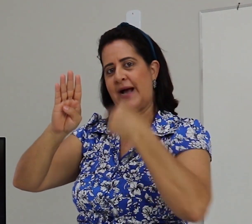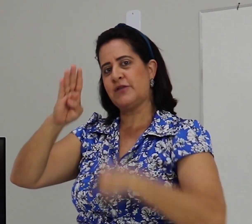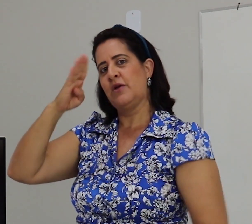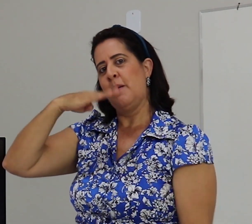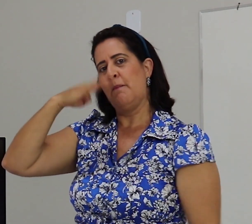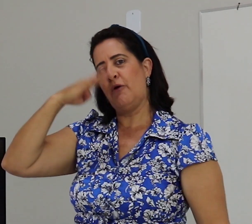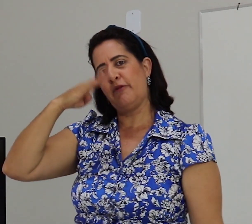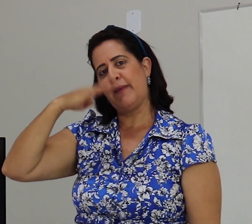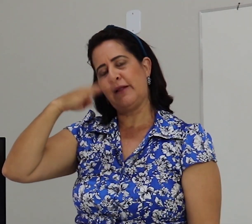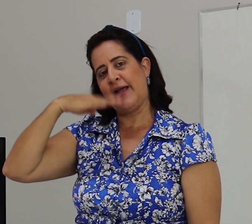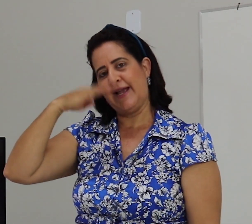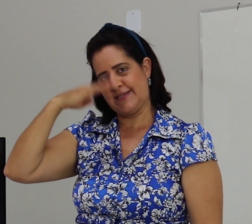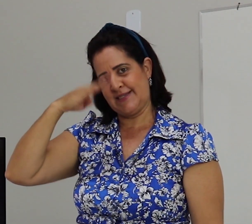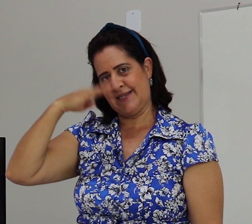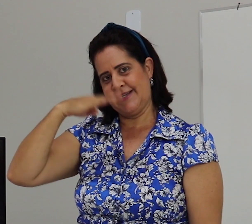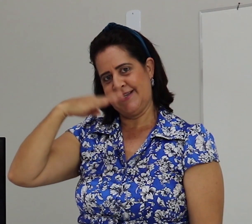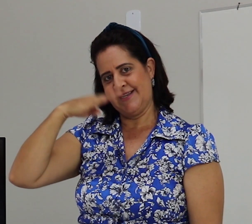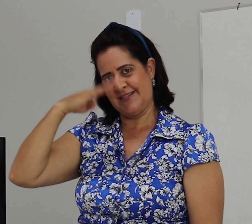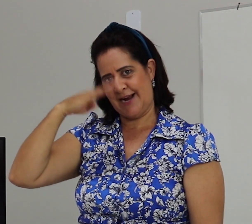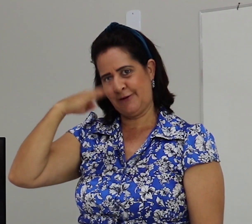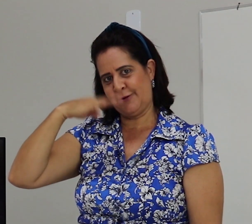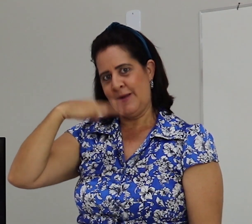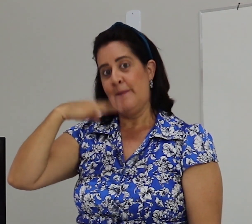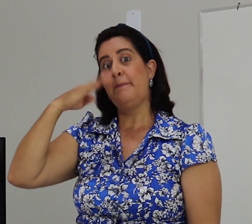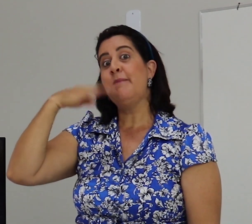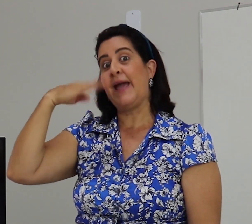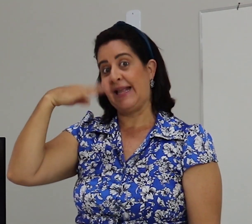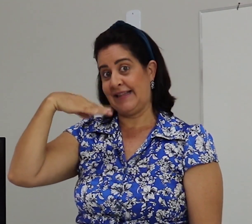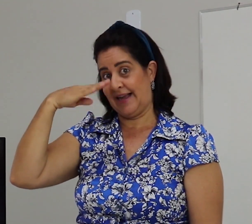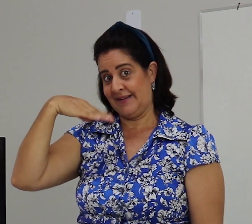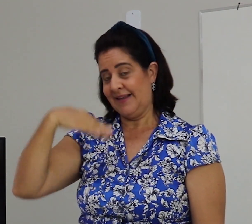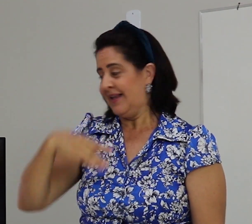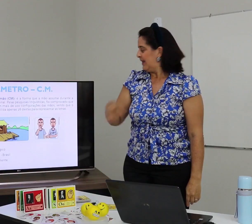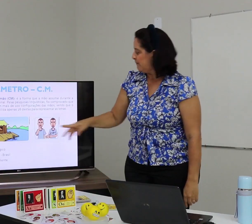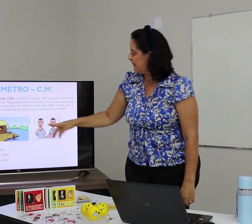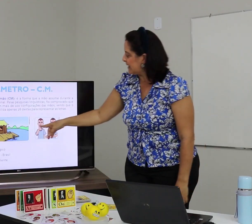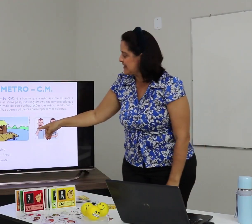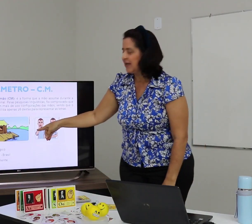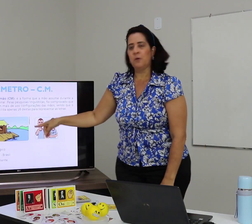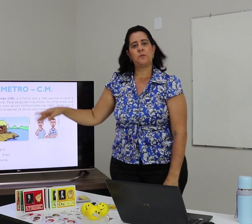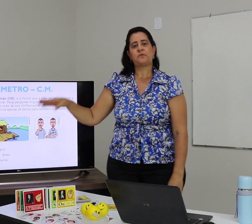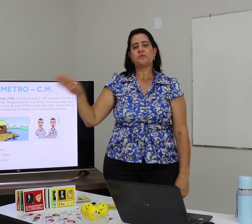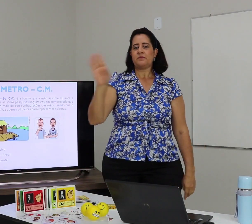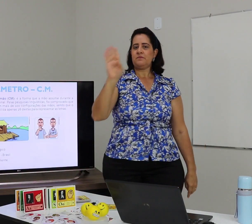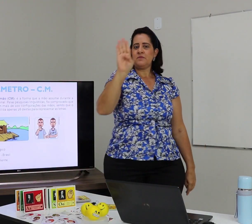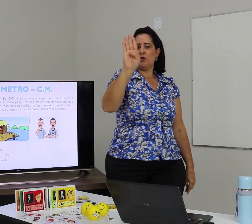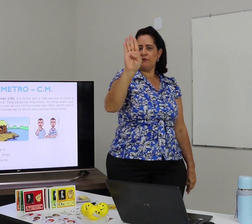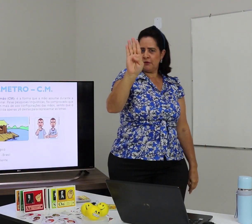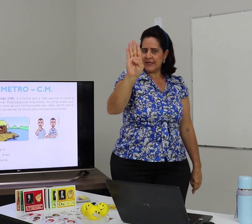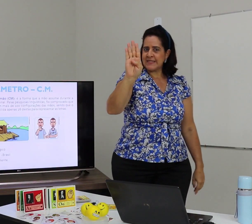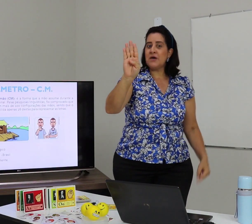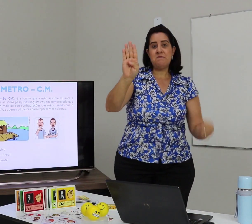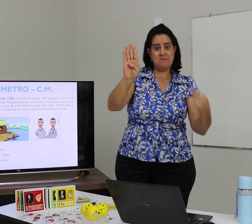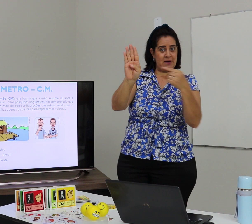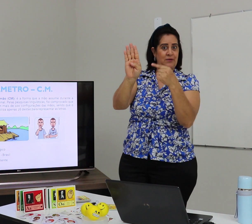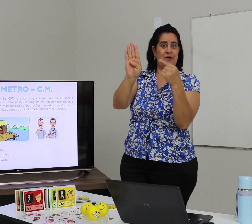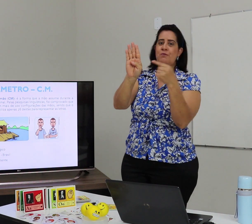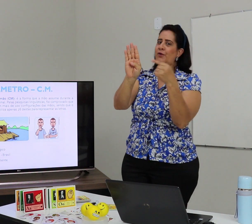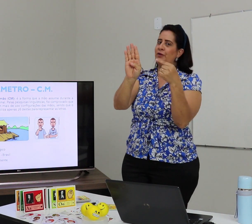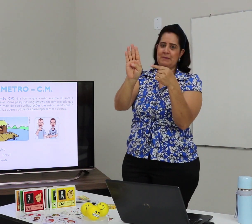espaço, movimento é esse. Certo? Pimenta. Brasil. Configuração em B, ó, não muda a minha